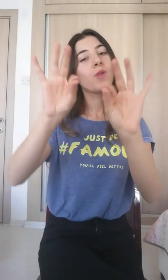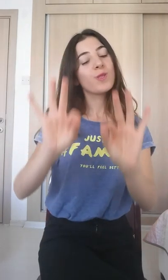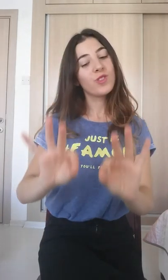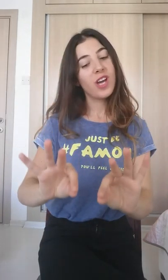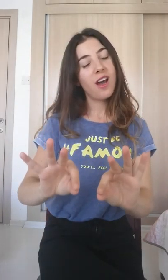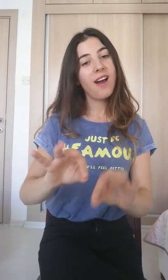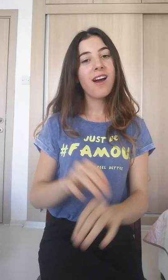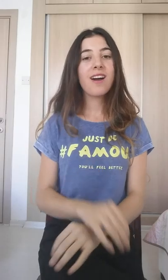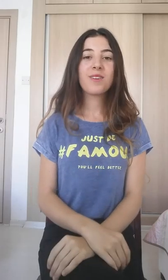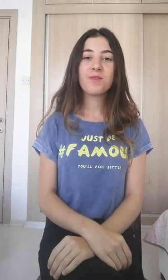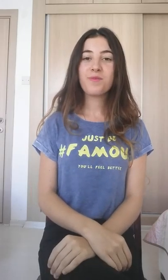kurulunca